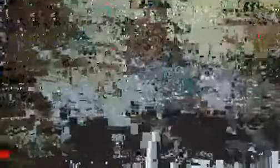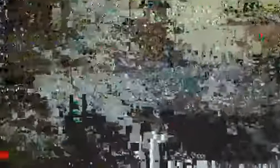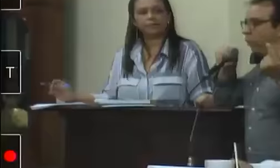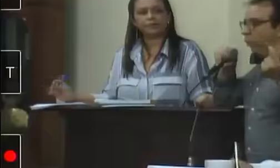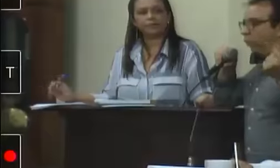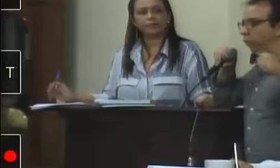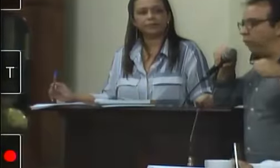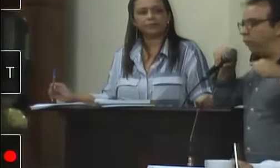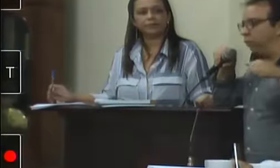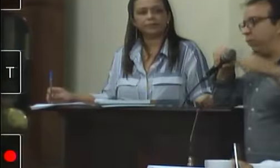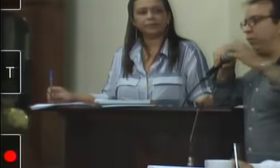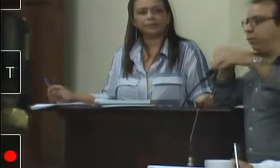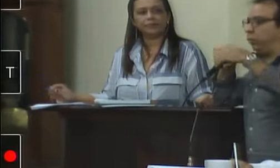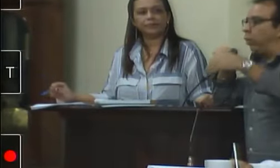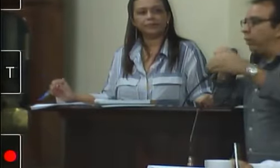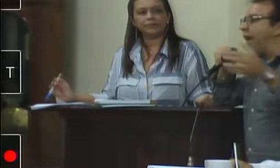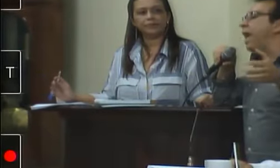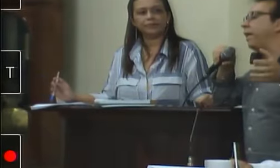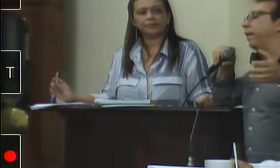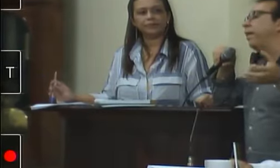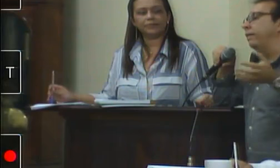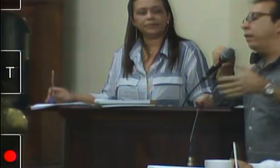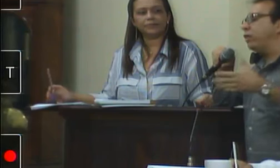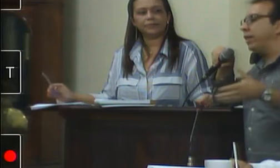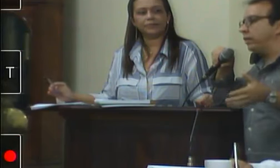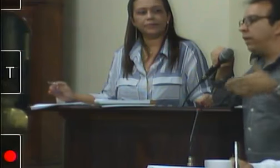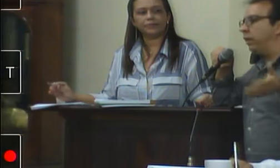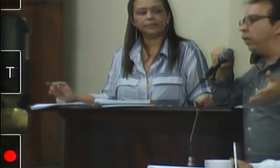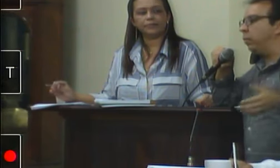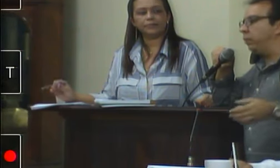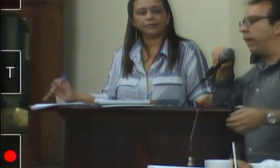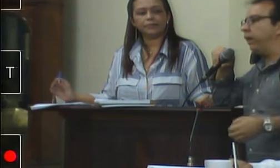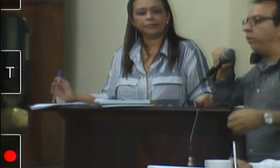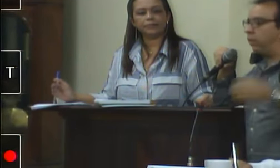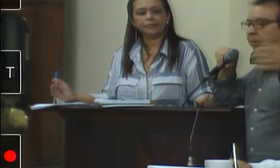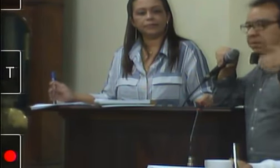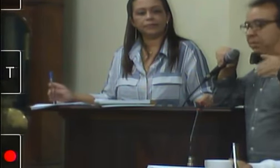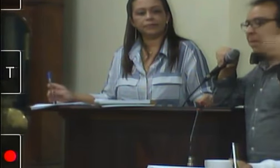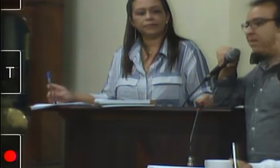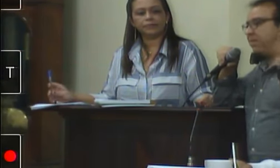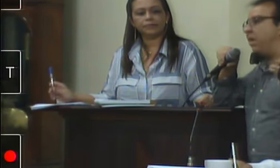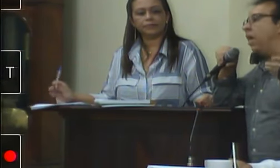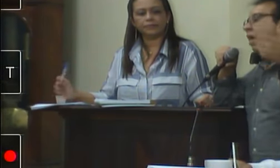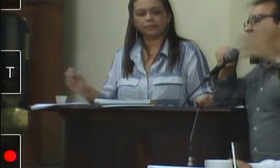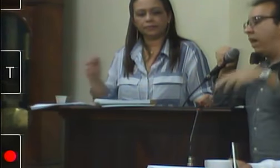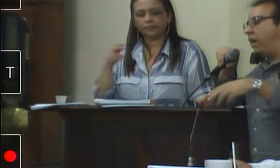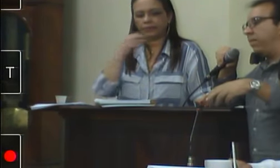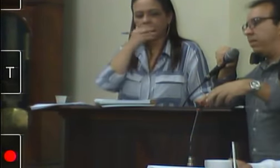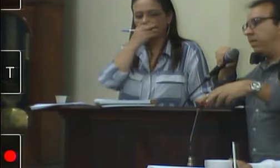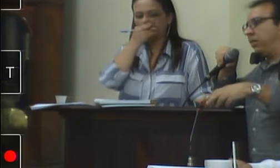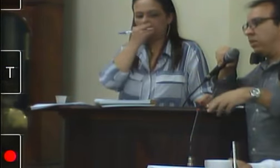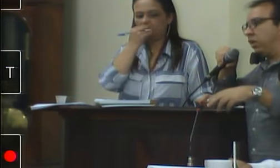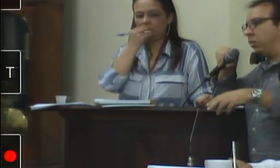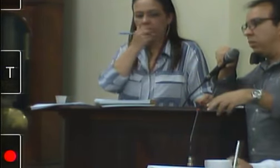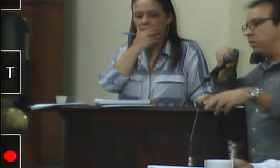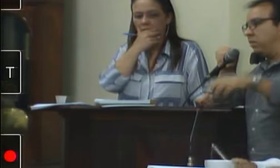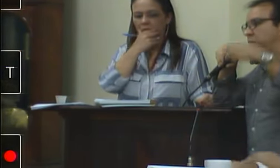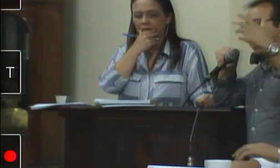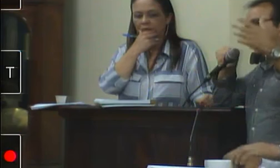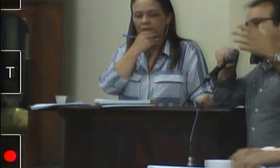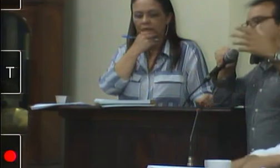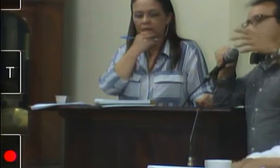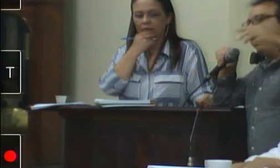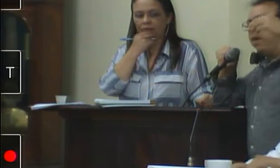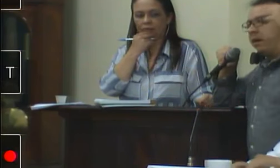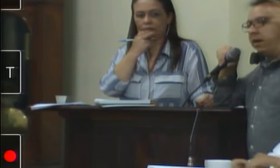nem o novo... Toda a área tem um GT, né? Grupo técnico. Então, por exemplo, a Marcela é a representante aqui do município no